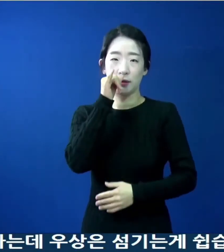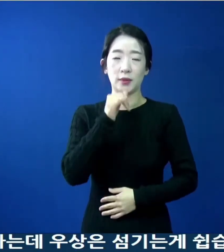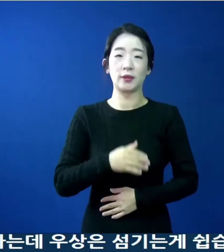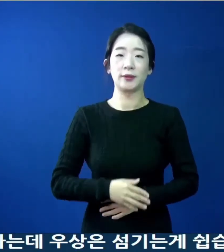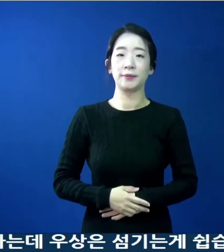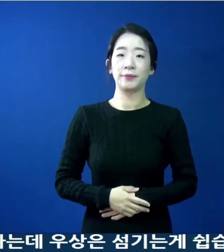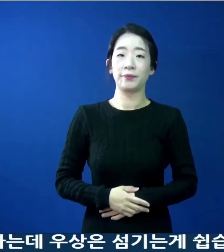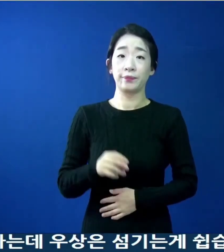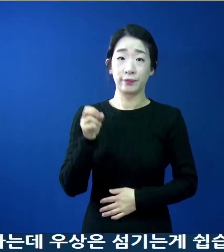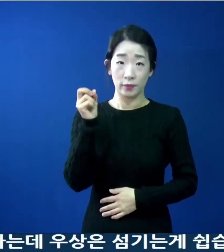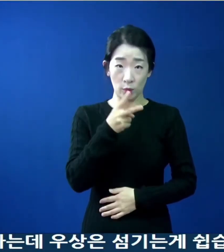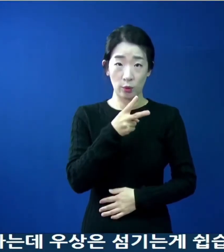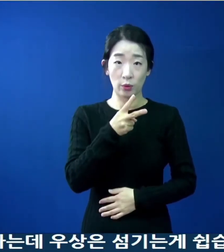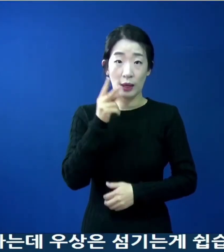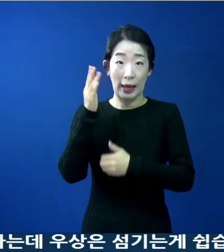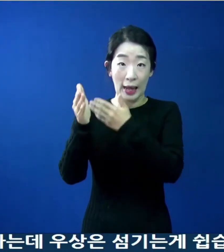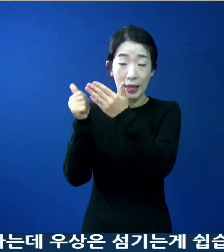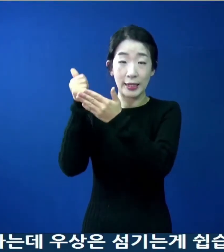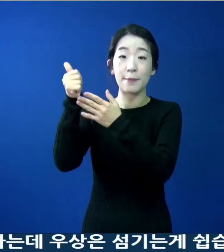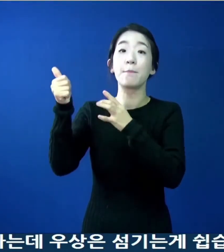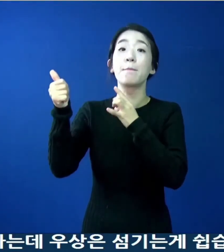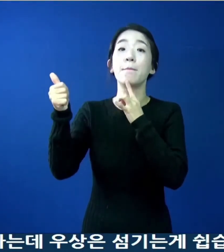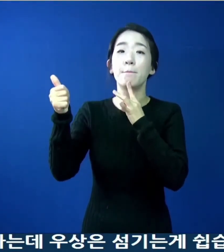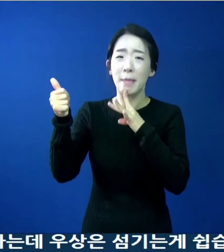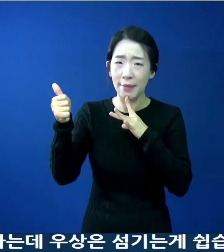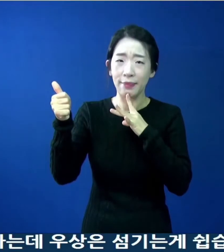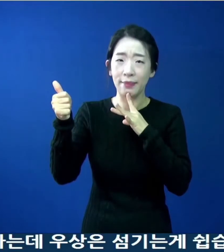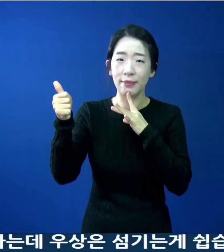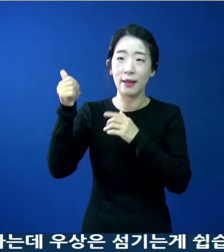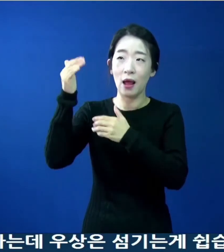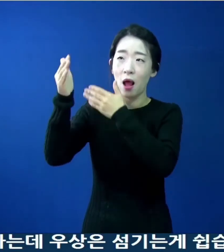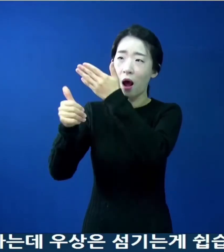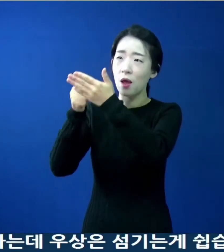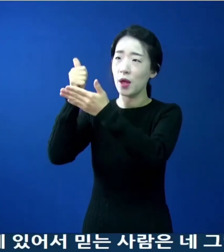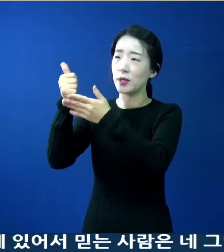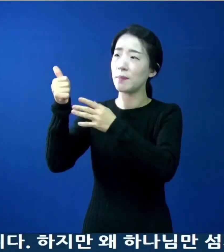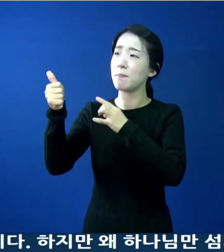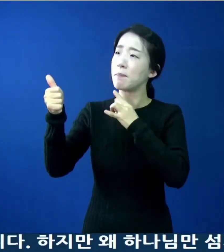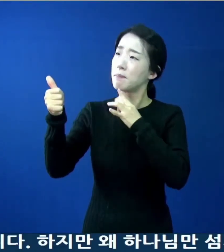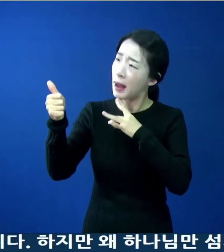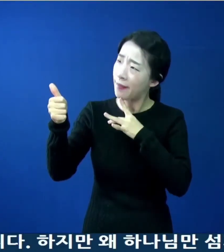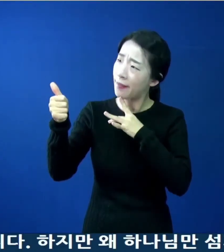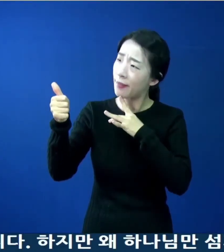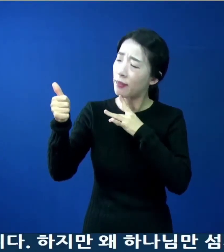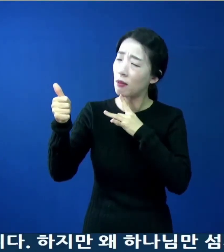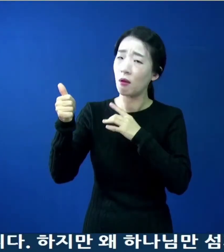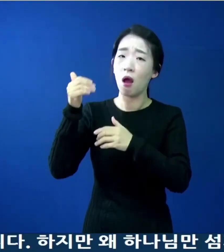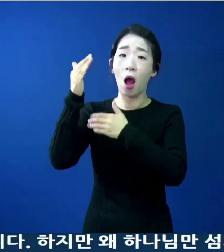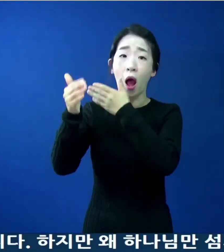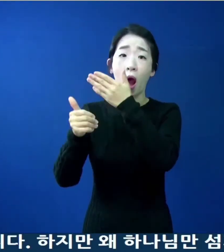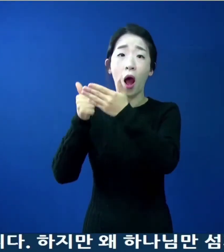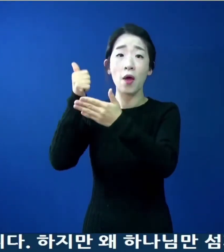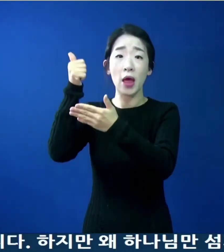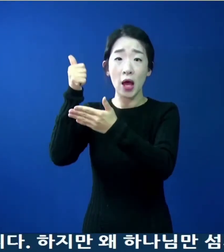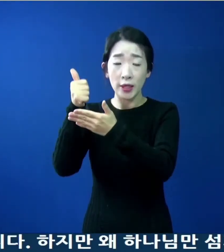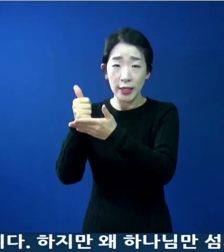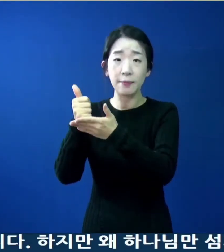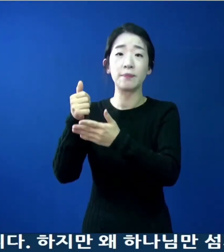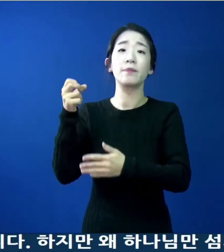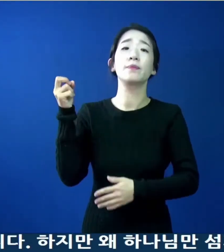또 하나님만, 왜 하나님만이야? 하나님도 섬기고